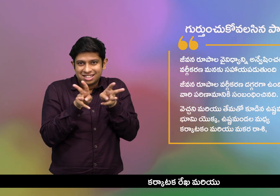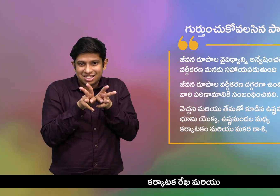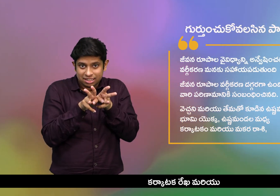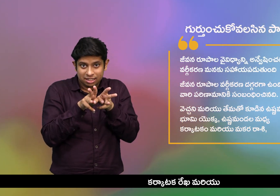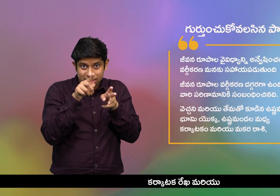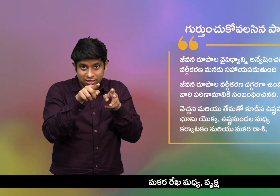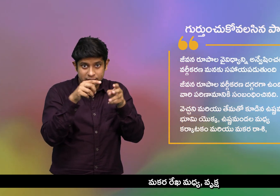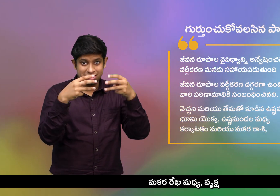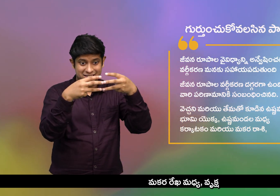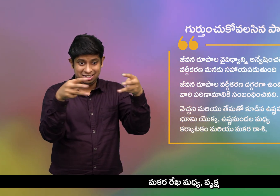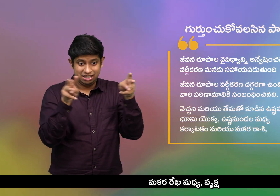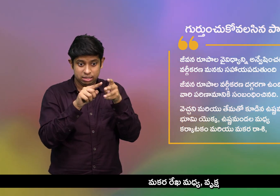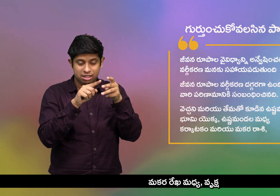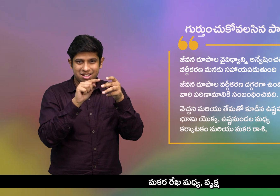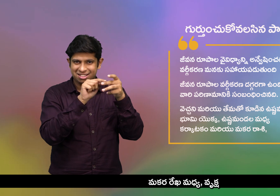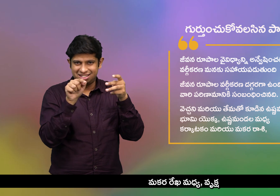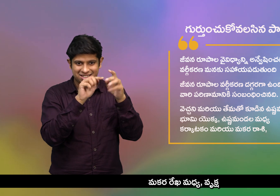మరియు మకర రాశి